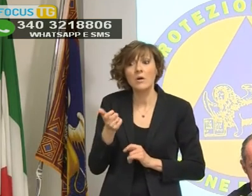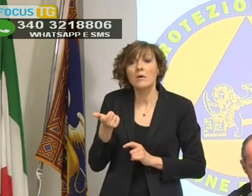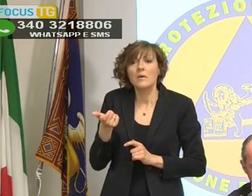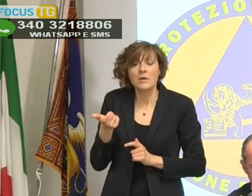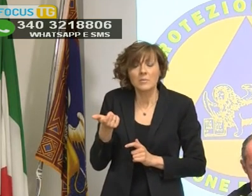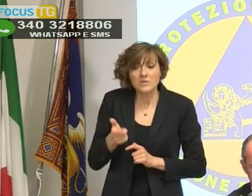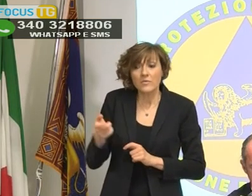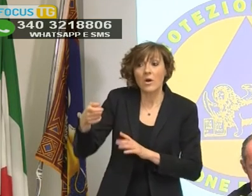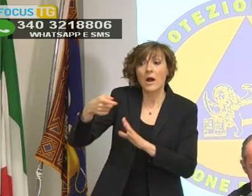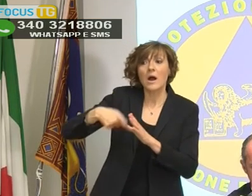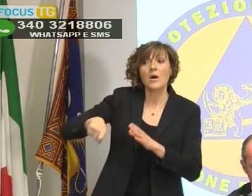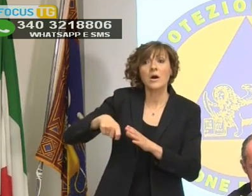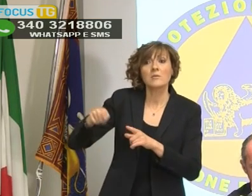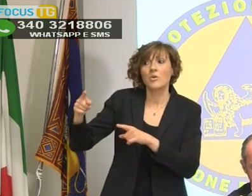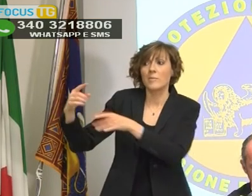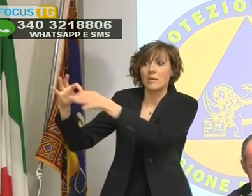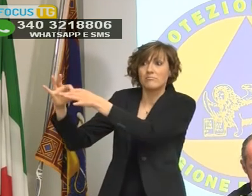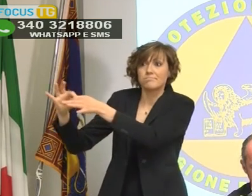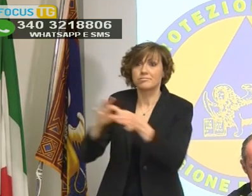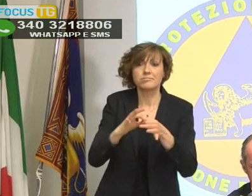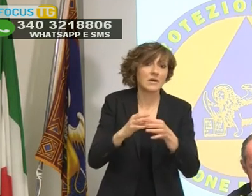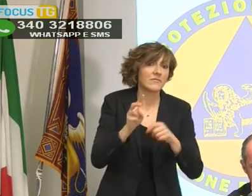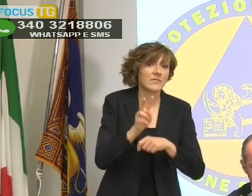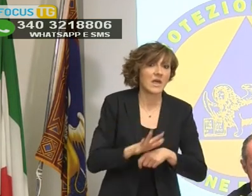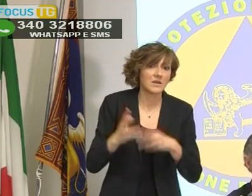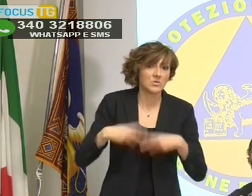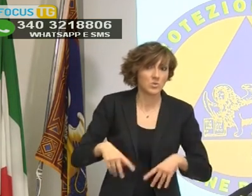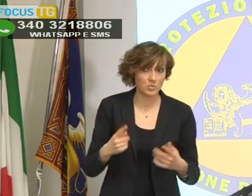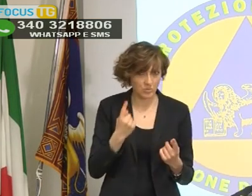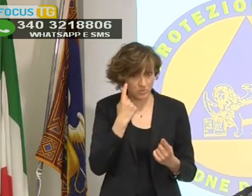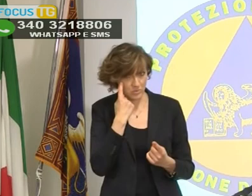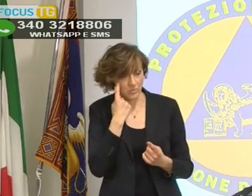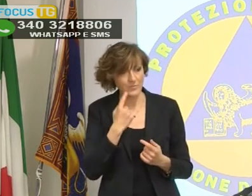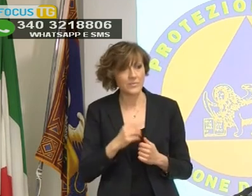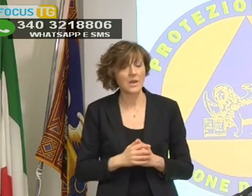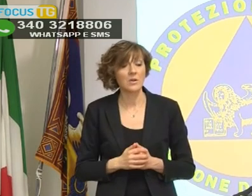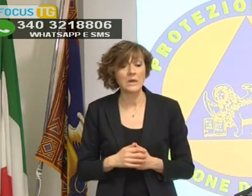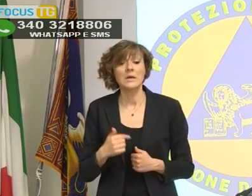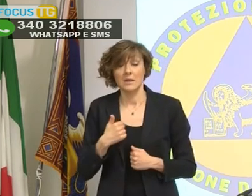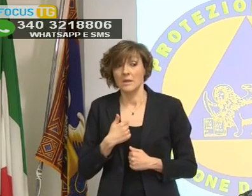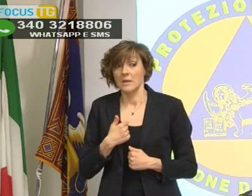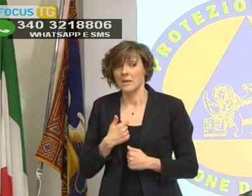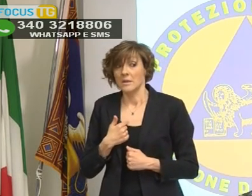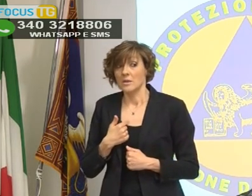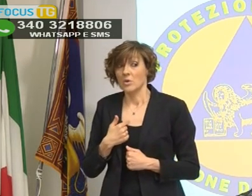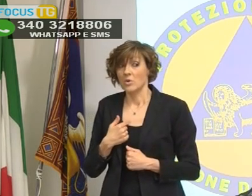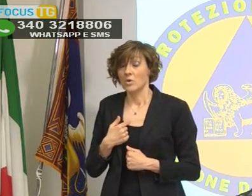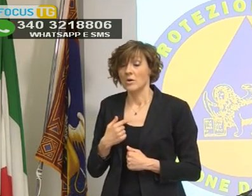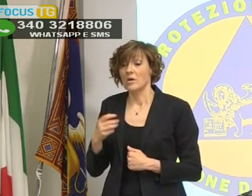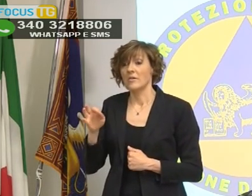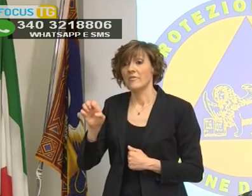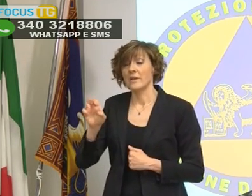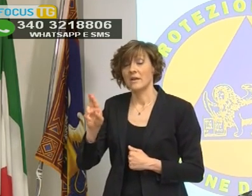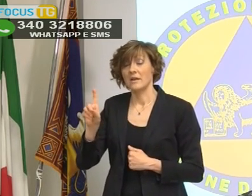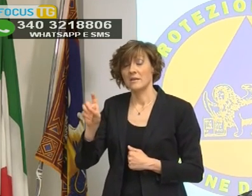è, come dire, l'autostrada naturale per il Veneto. Grazie. Prego. No, mi sono sentito con Massimiliano Fedriga